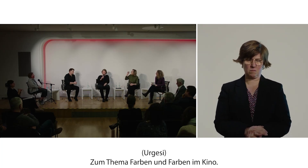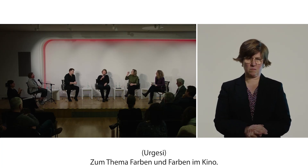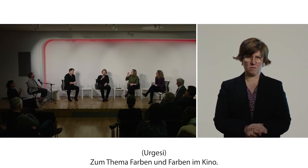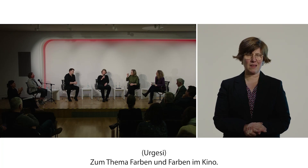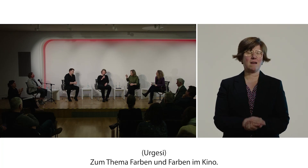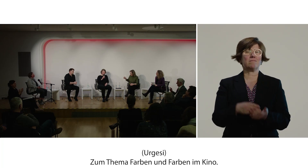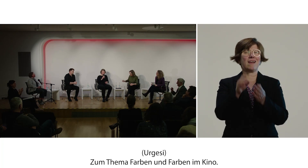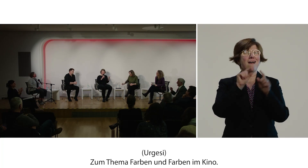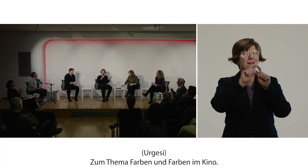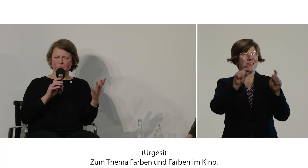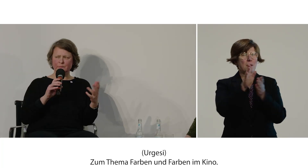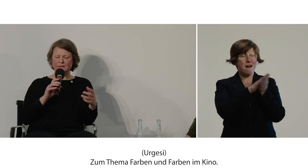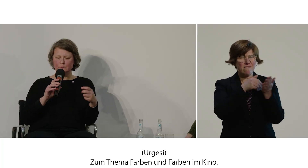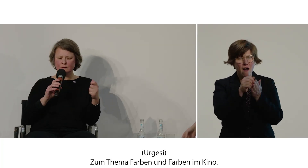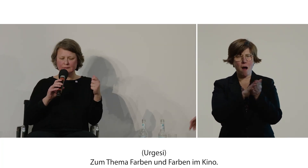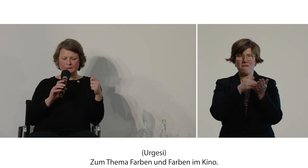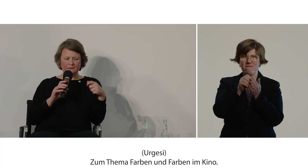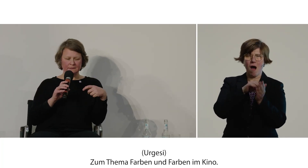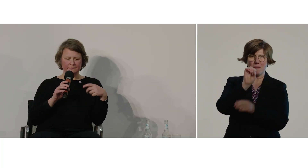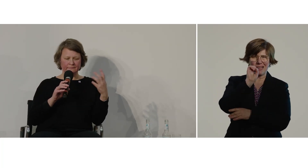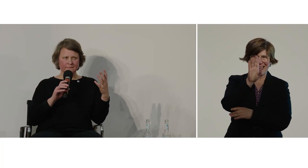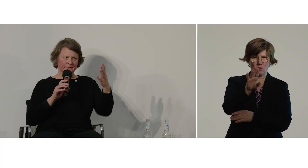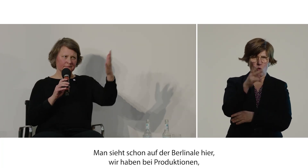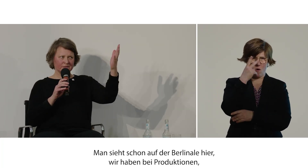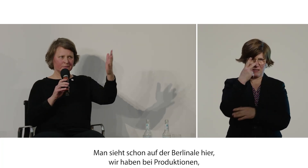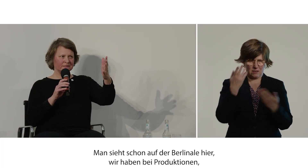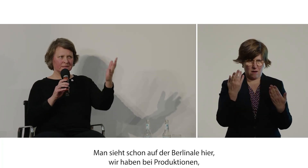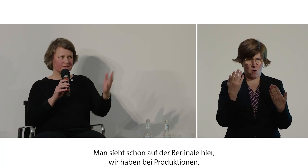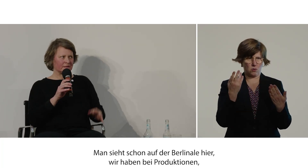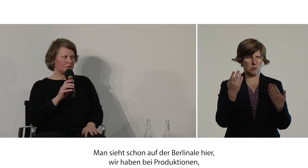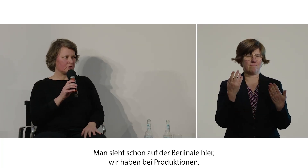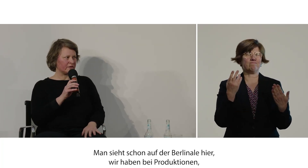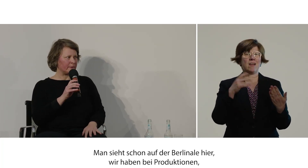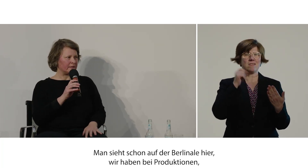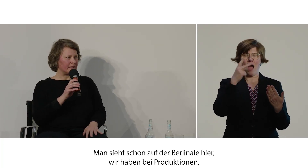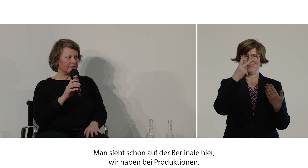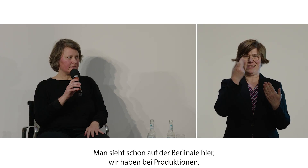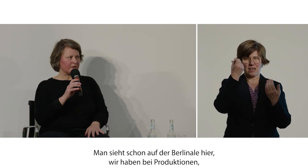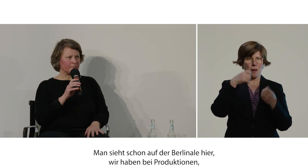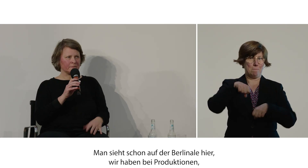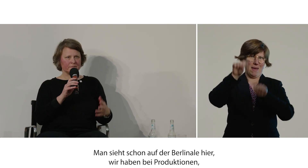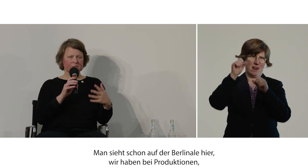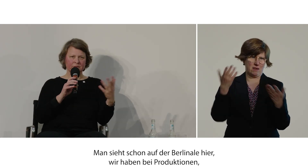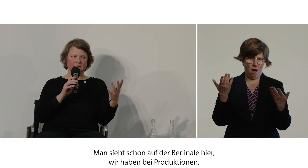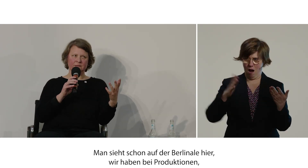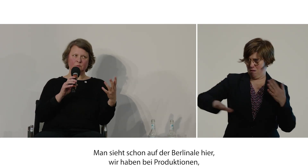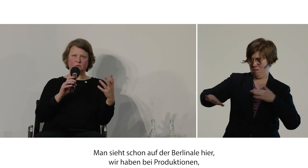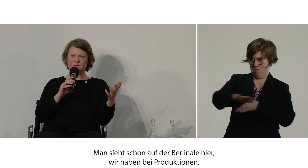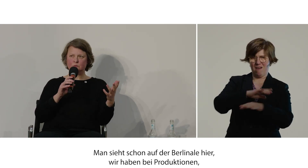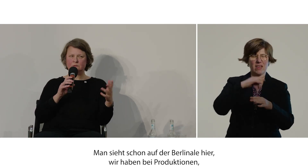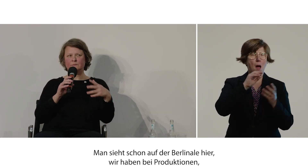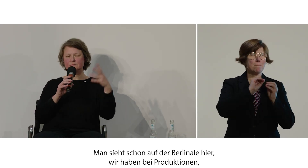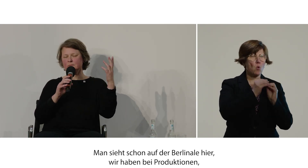Zum Thema Farben noch und Farben im Kino. Also man sieht ja jetzt allein schon auf der Berlinale hier, wir haben bei